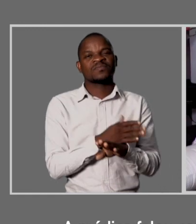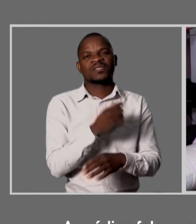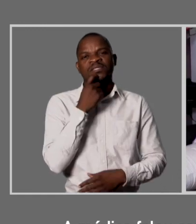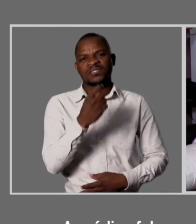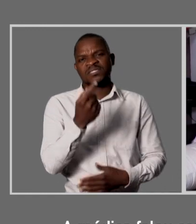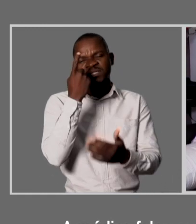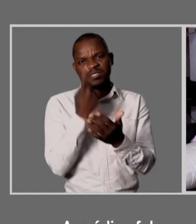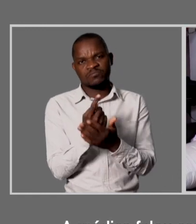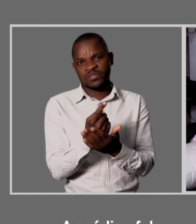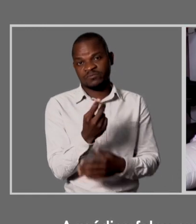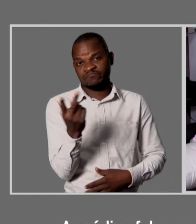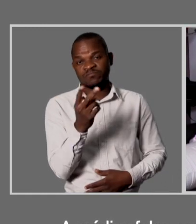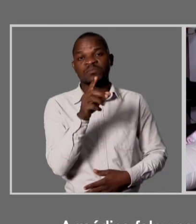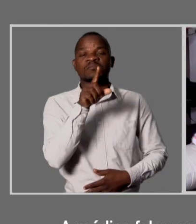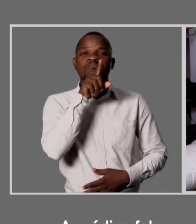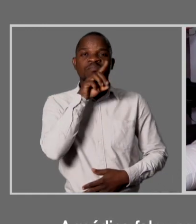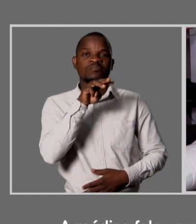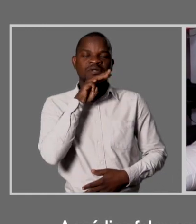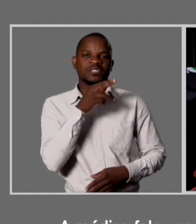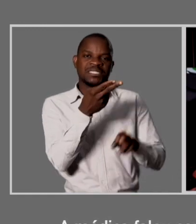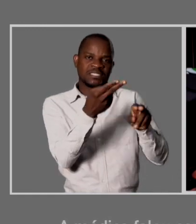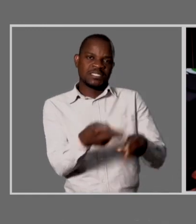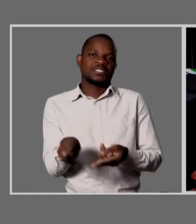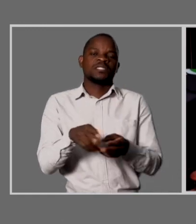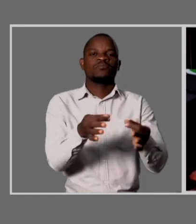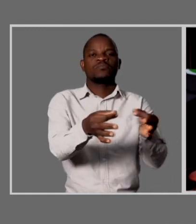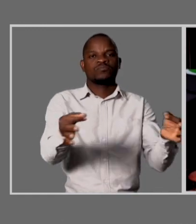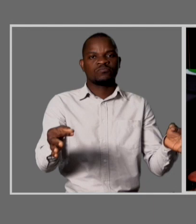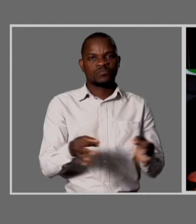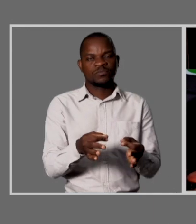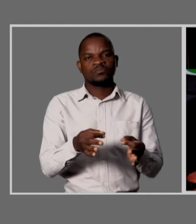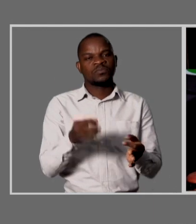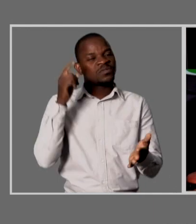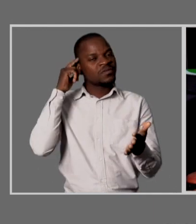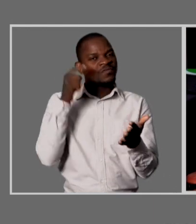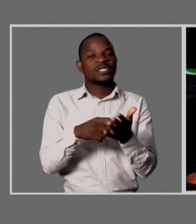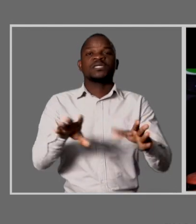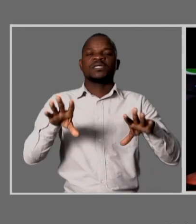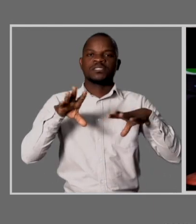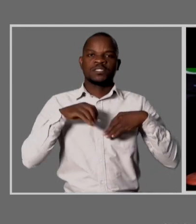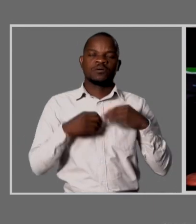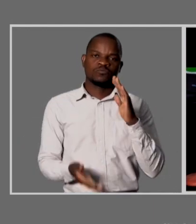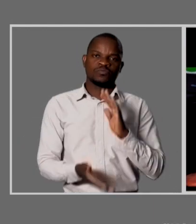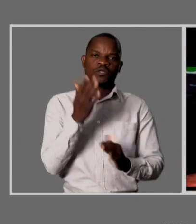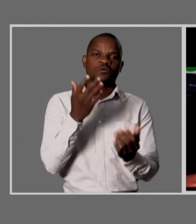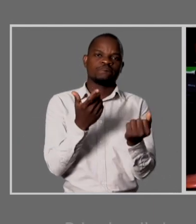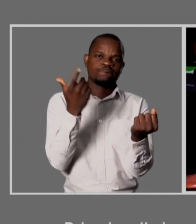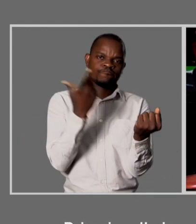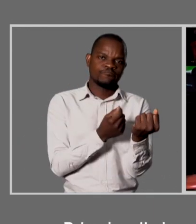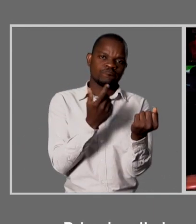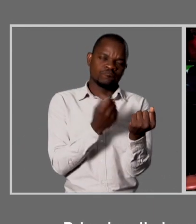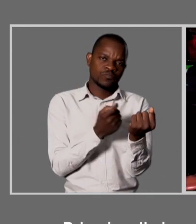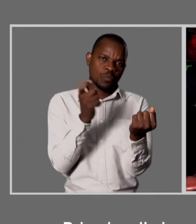vocês vão assinar um termo de responsabilidade que era para permitirmos com que elas fizessem uma transfusão de sangue.